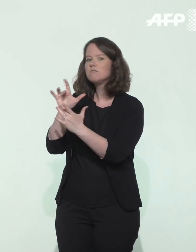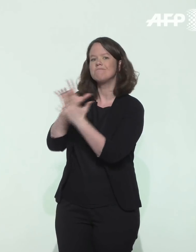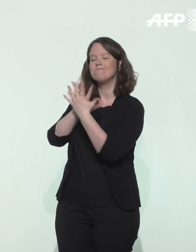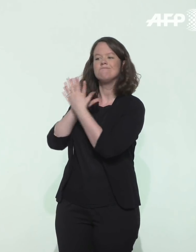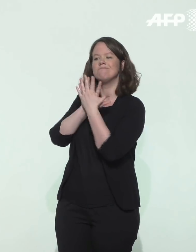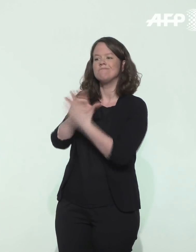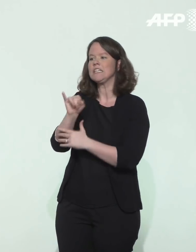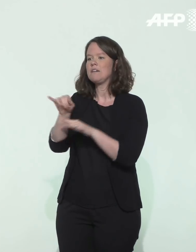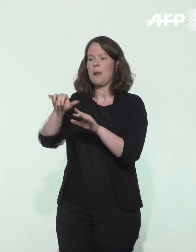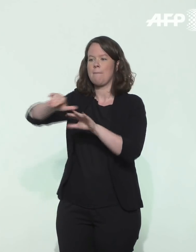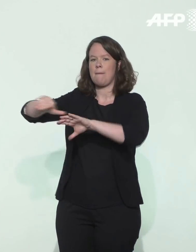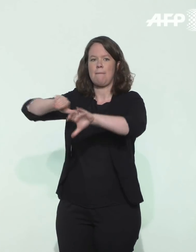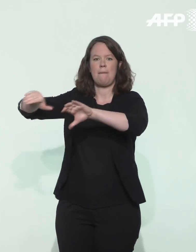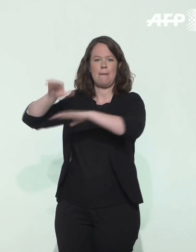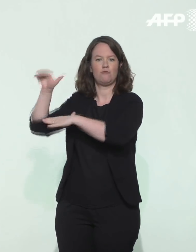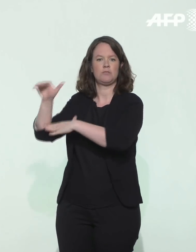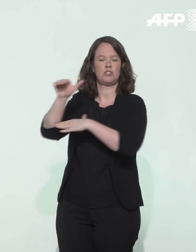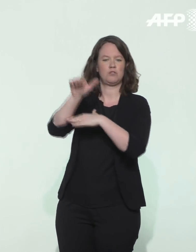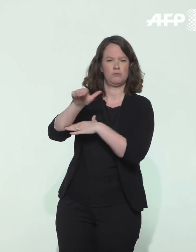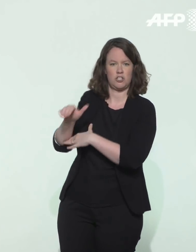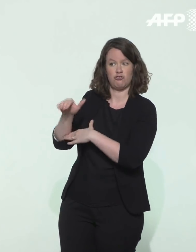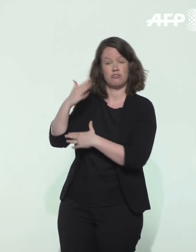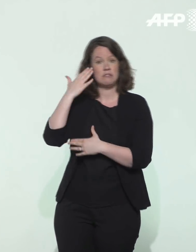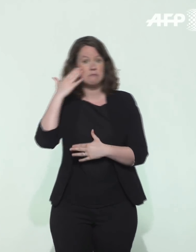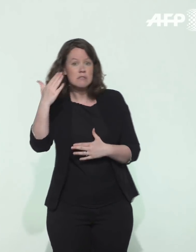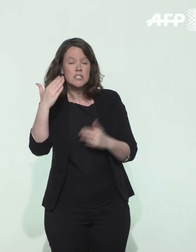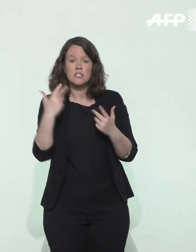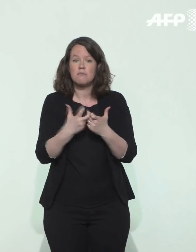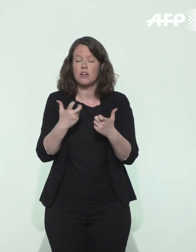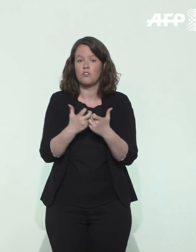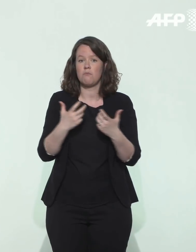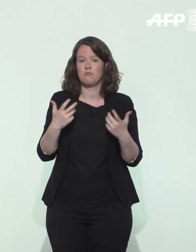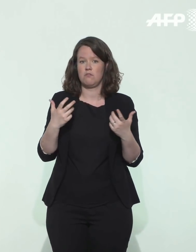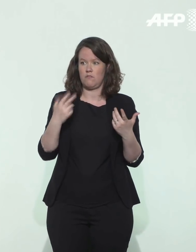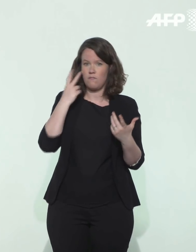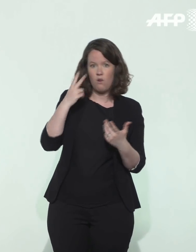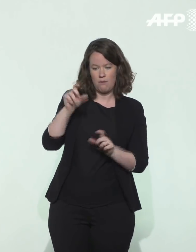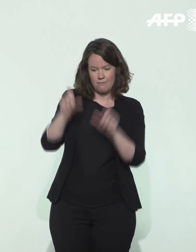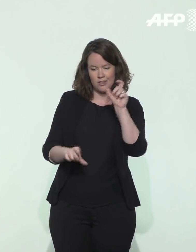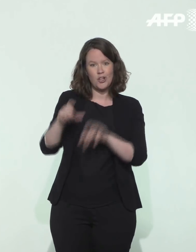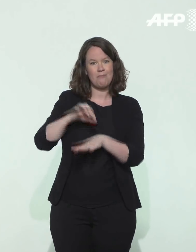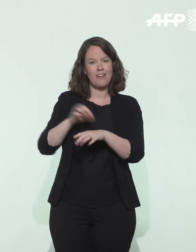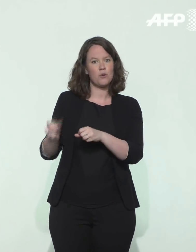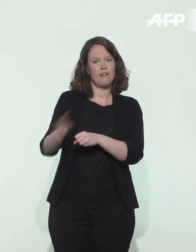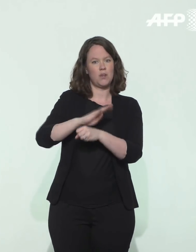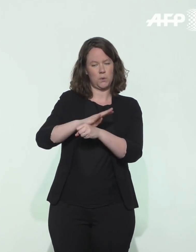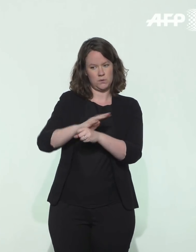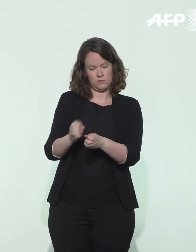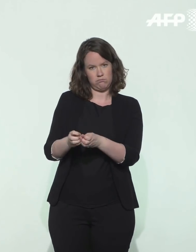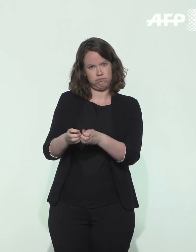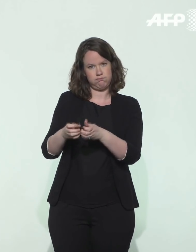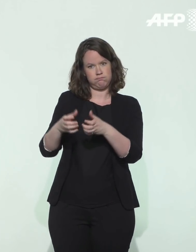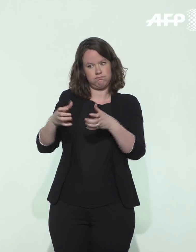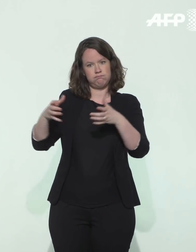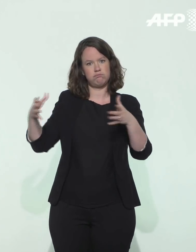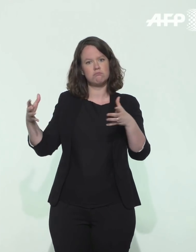de la population. Si d'aventure on devait s'apercevoir que le nombre de malades devient supérieur à ce que